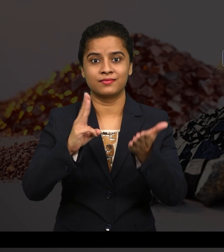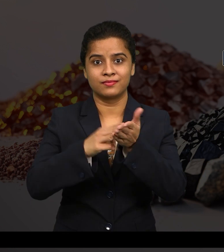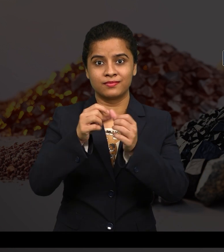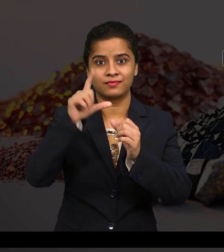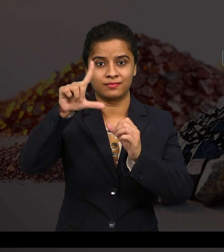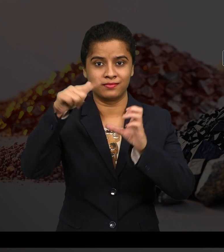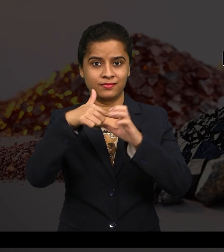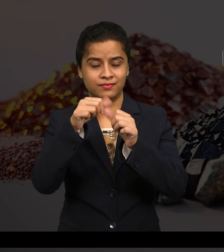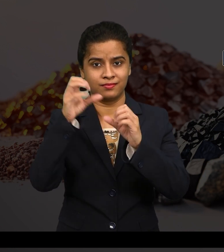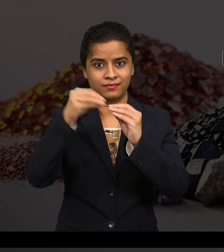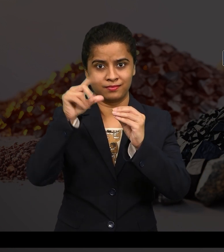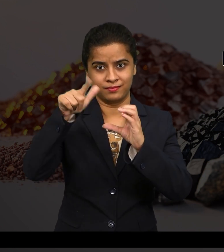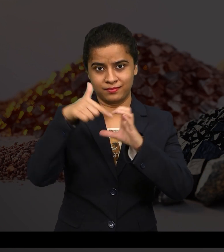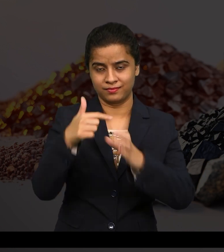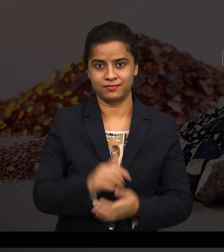తాంతవత,